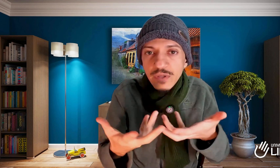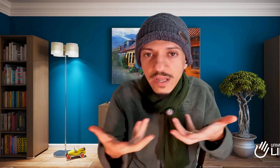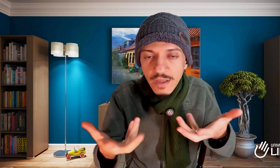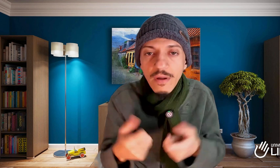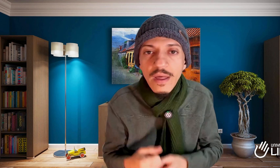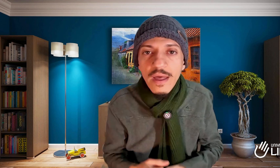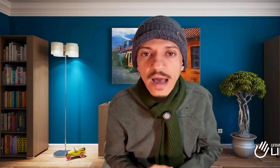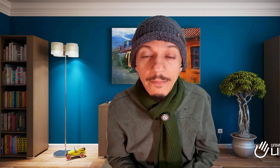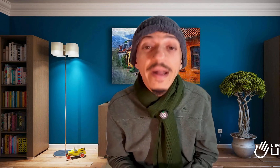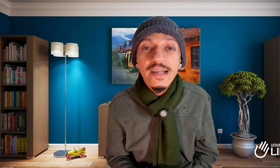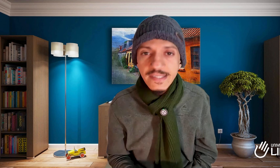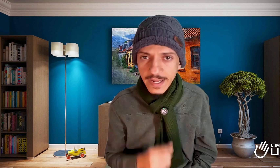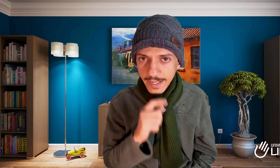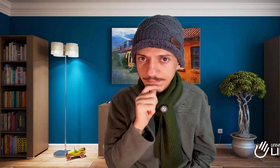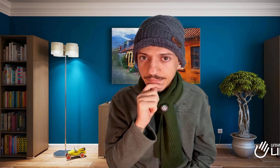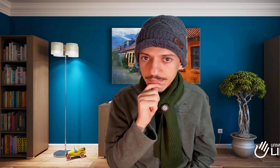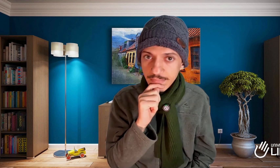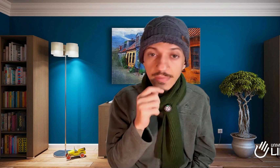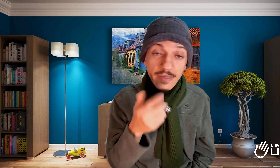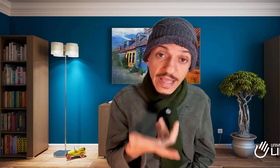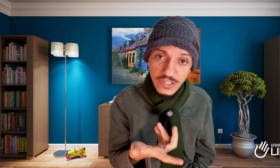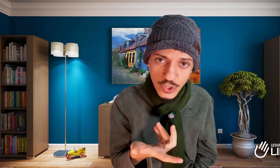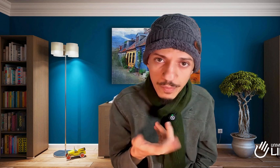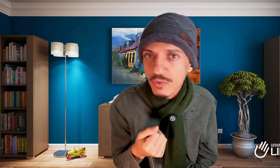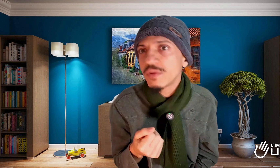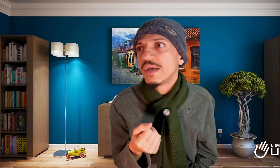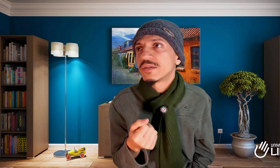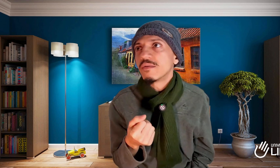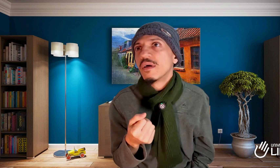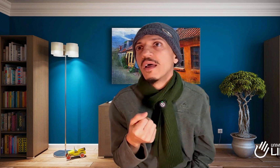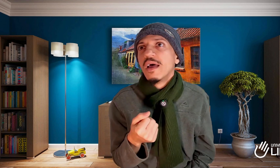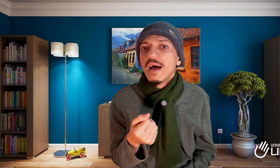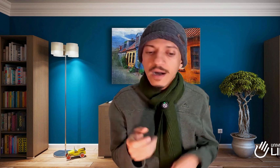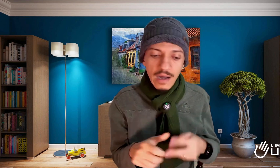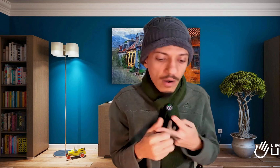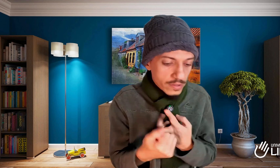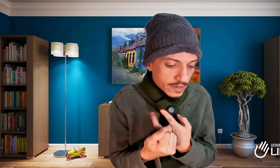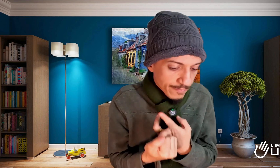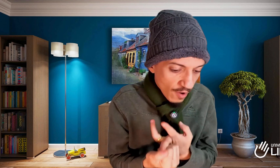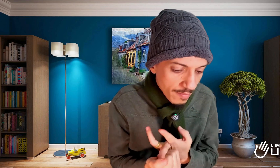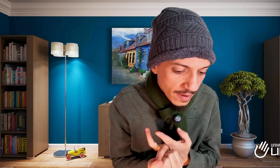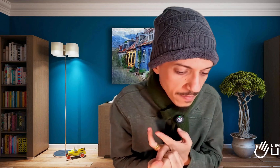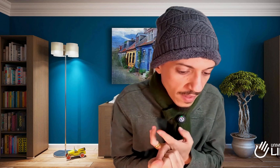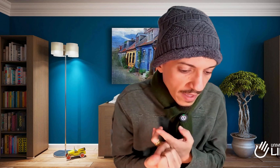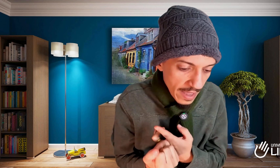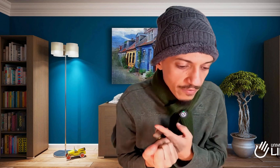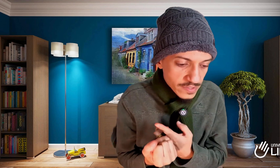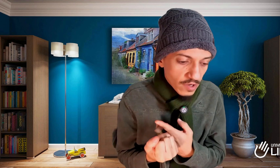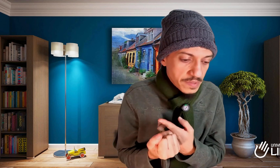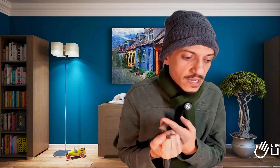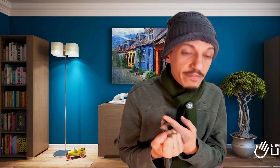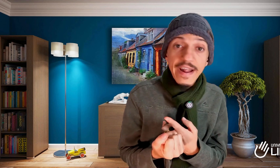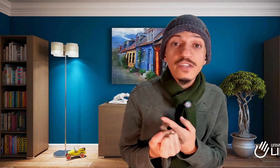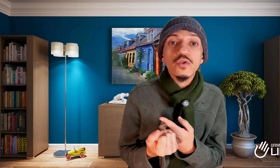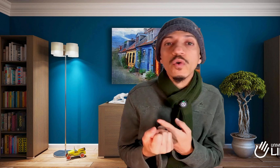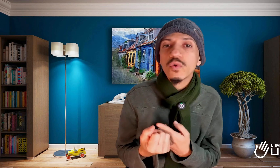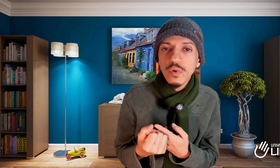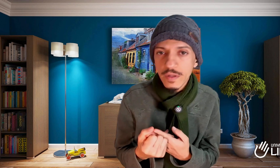poderiam aparecer aí nesse tipo de contexto. A outra forma é você observar a estrutura do